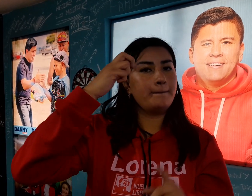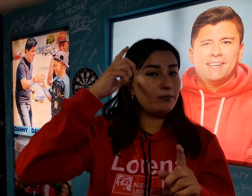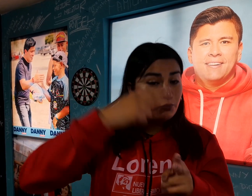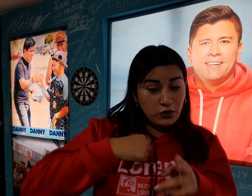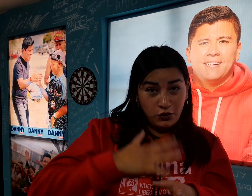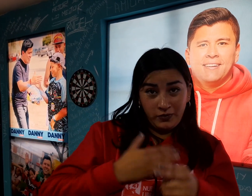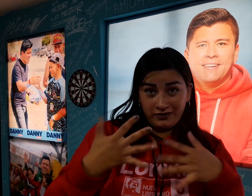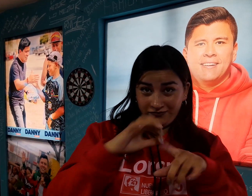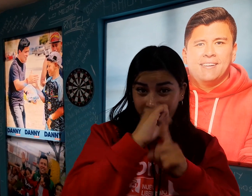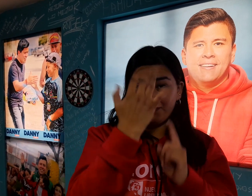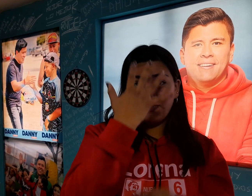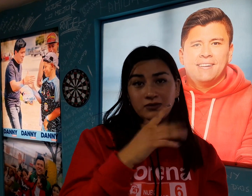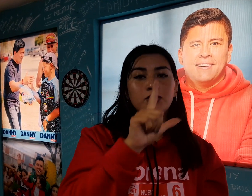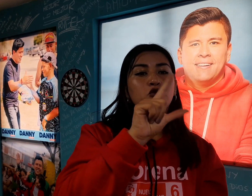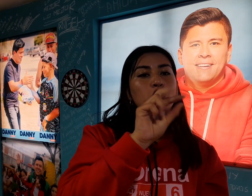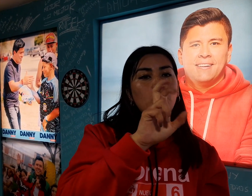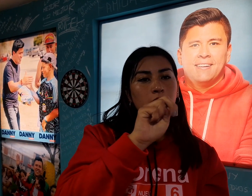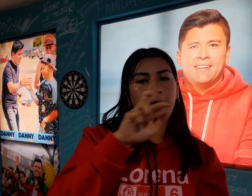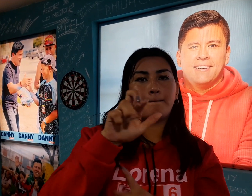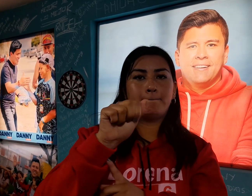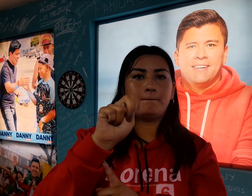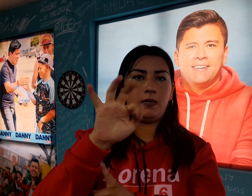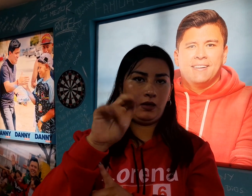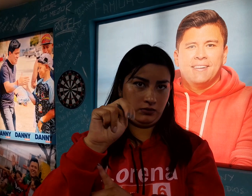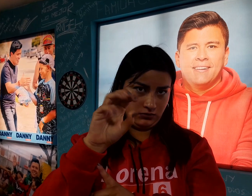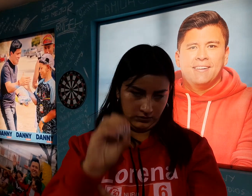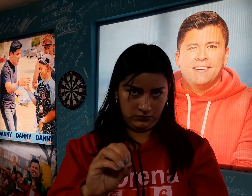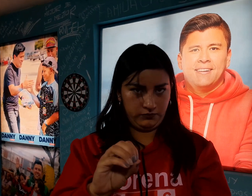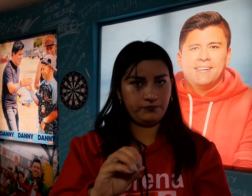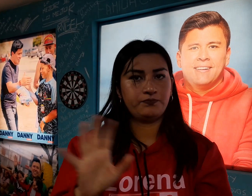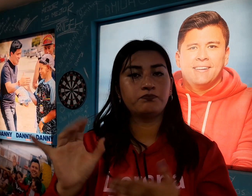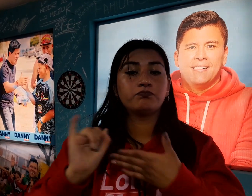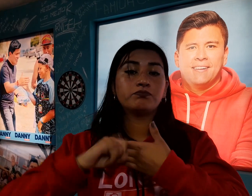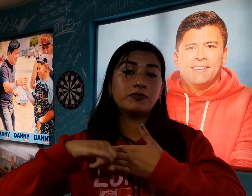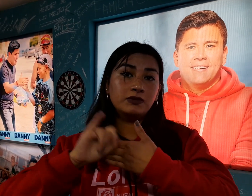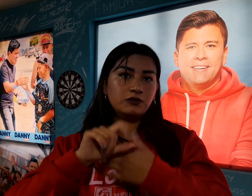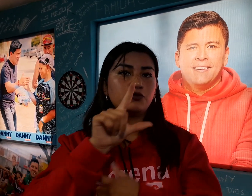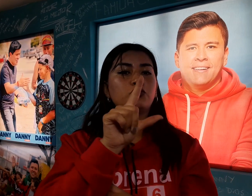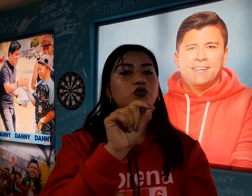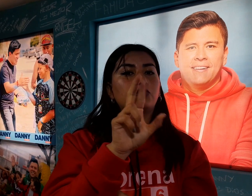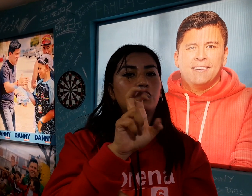Me encuentran en el Facebook como Lorena Pantano, en Instagram